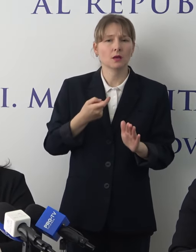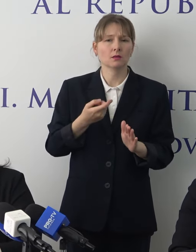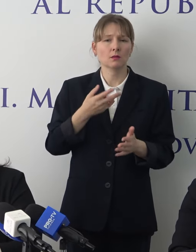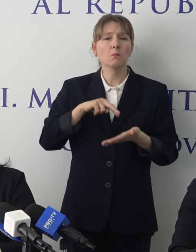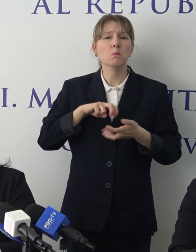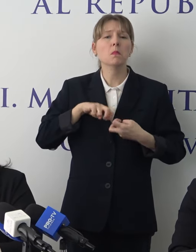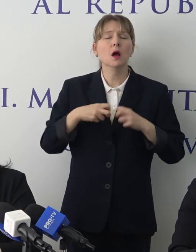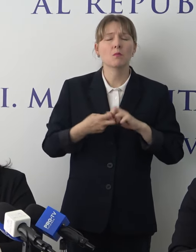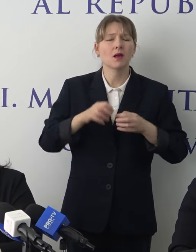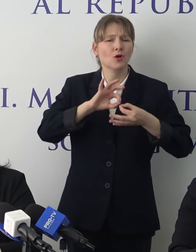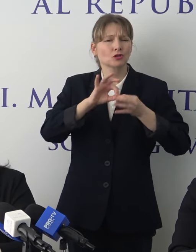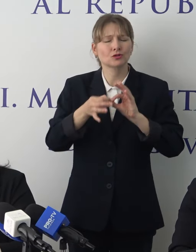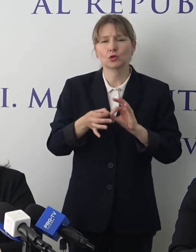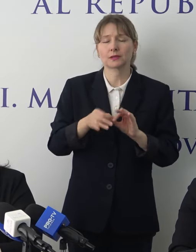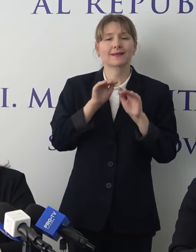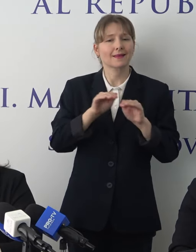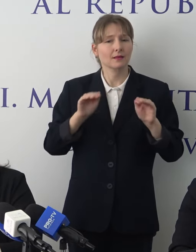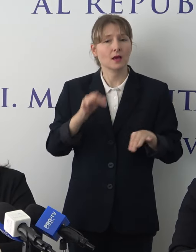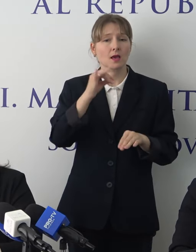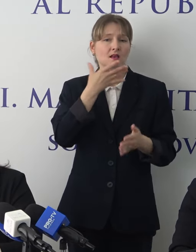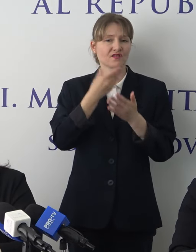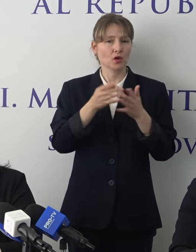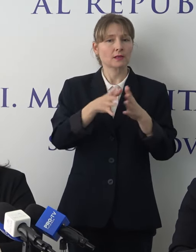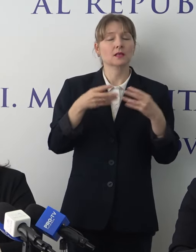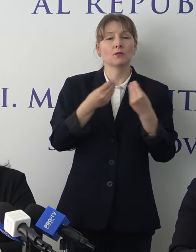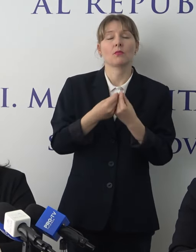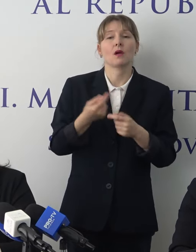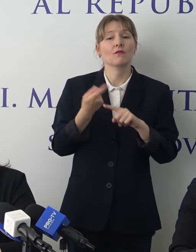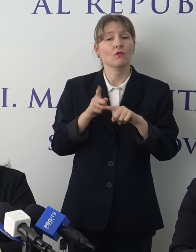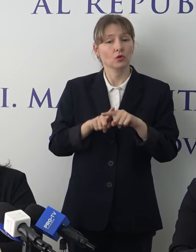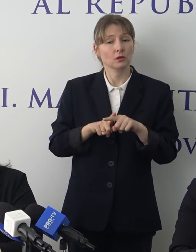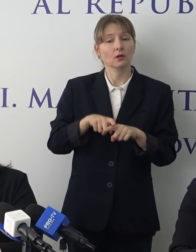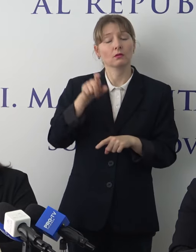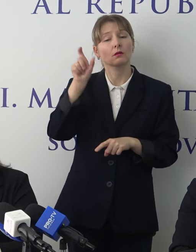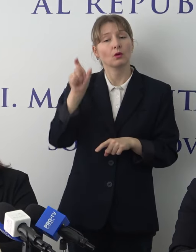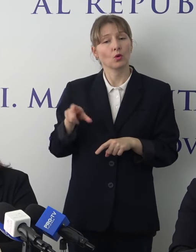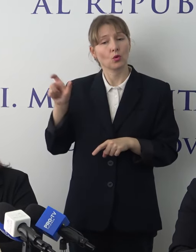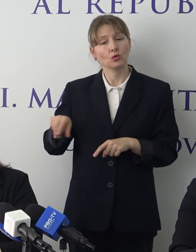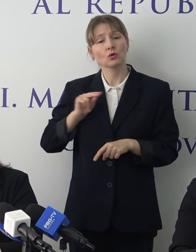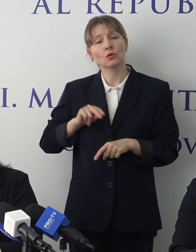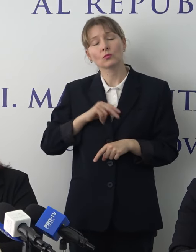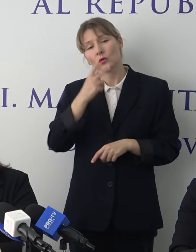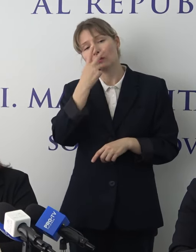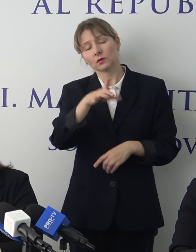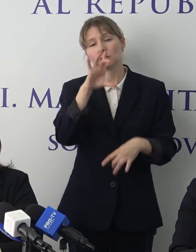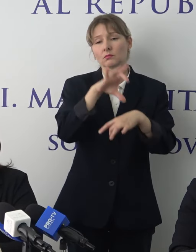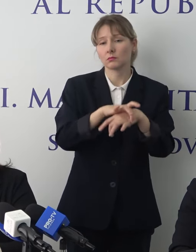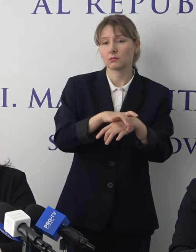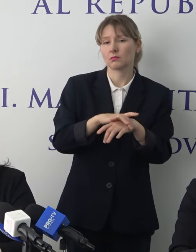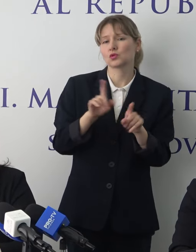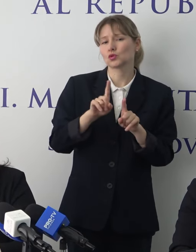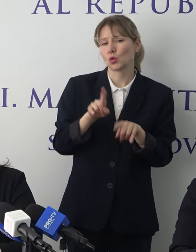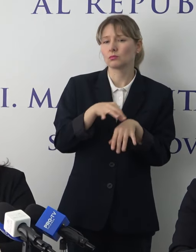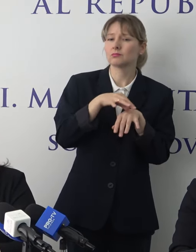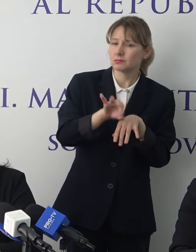copiilor vulnerabili și ale familiilor vulnerabile. Fie că aceștia investigează denunțuri de abuz sau de neglijare, fie